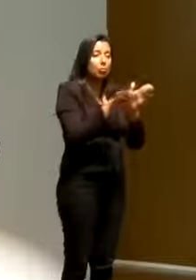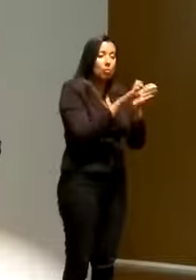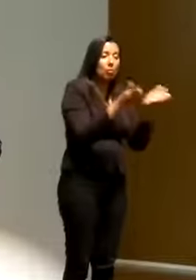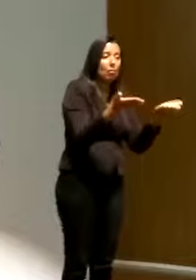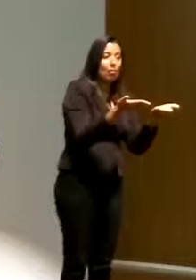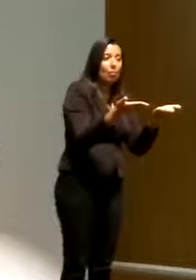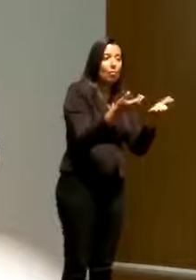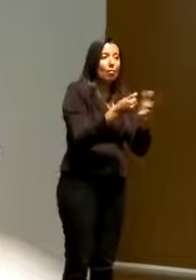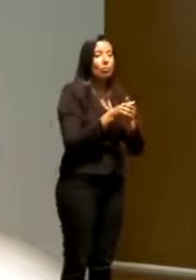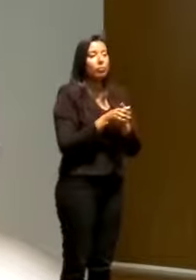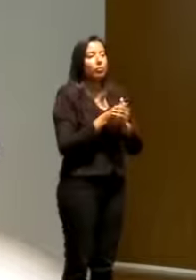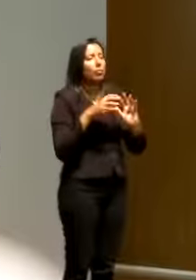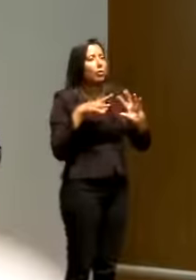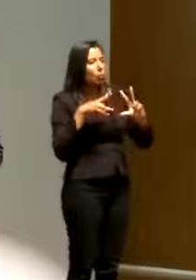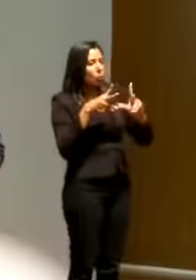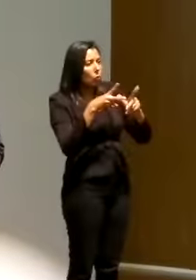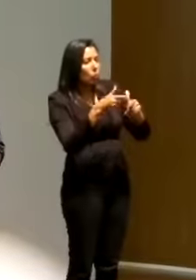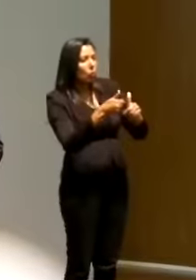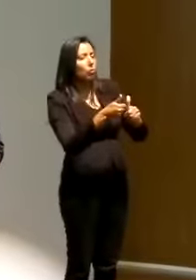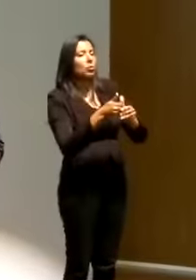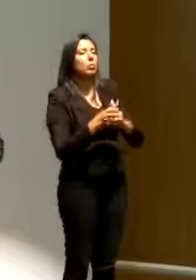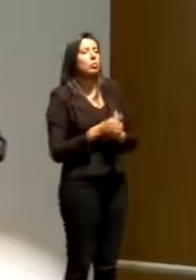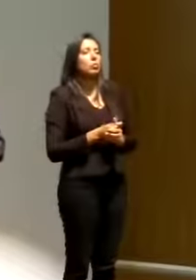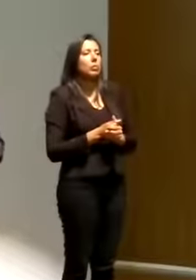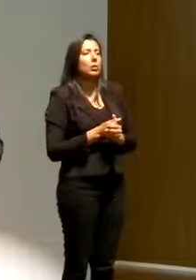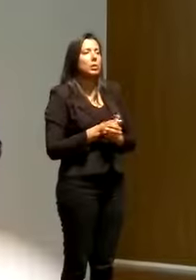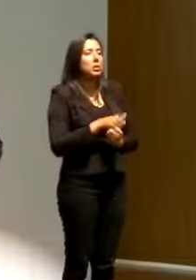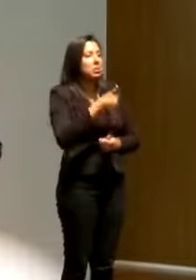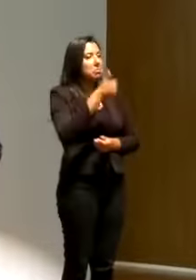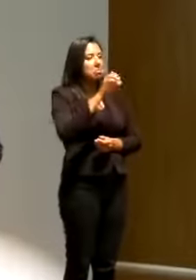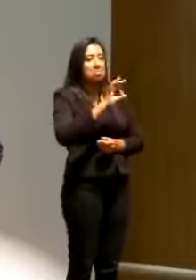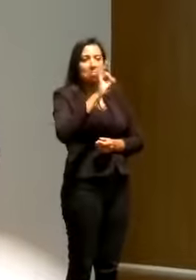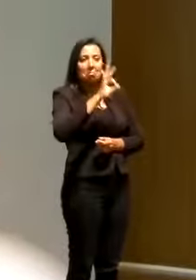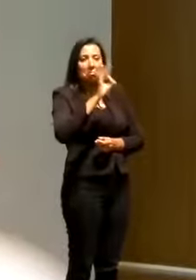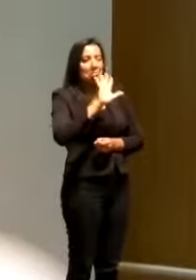Foram todos 100%.